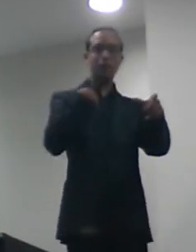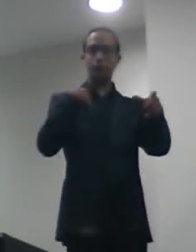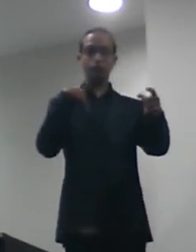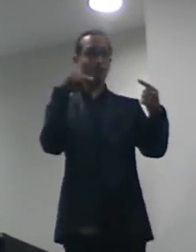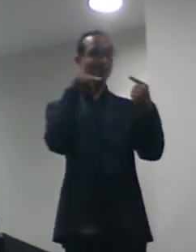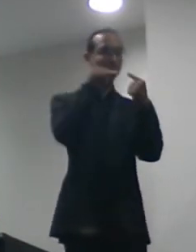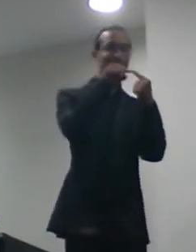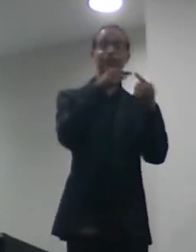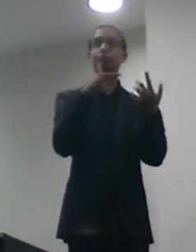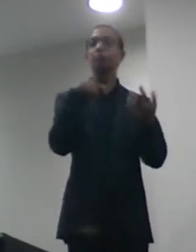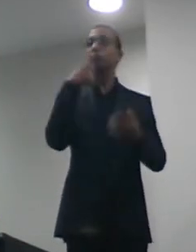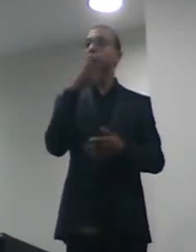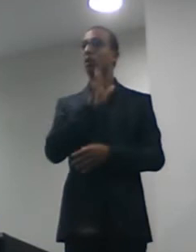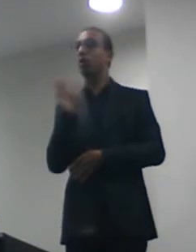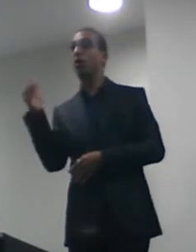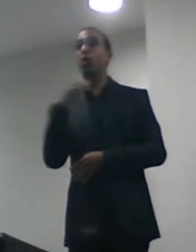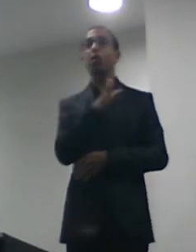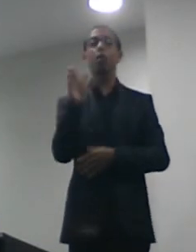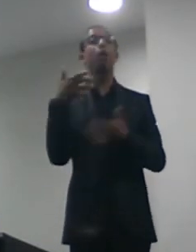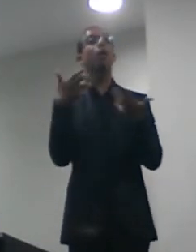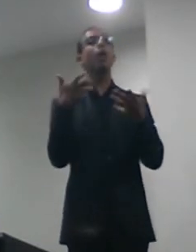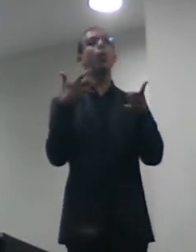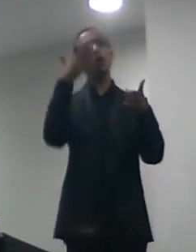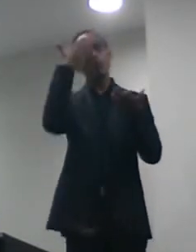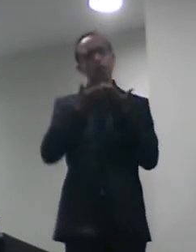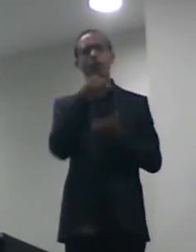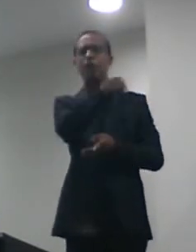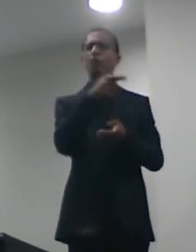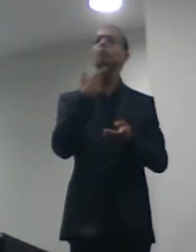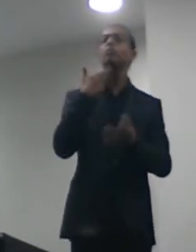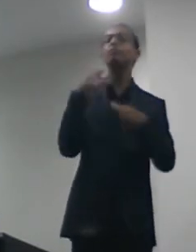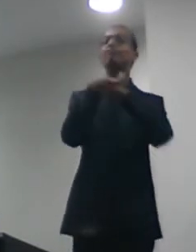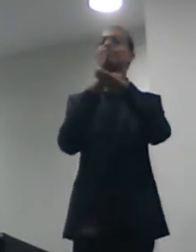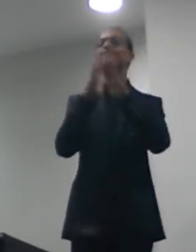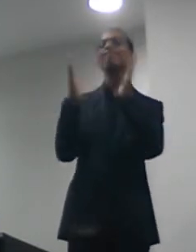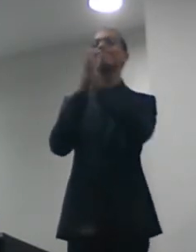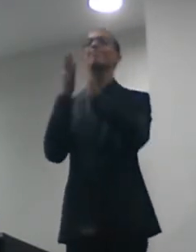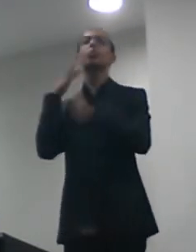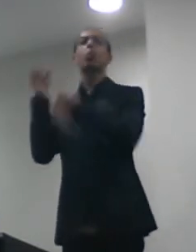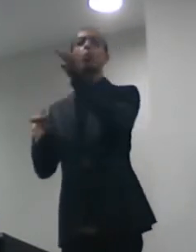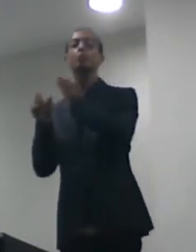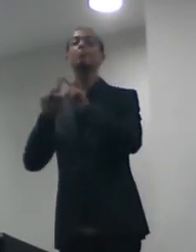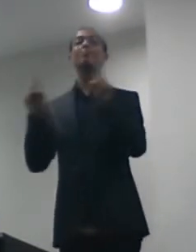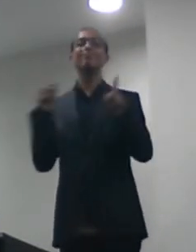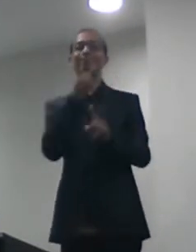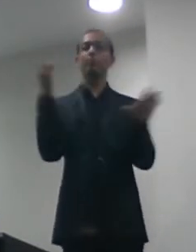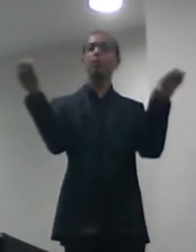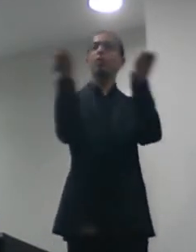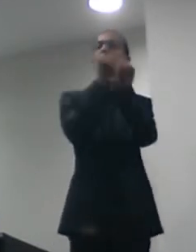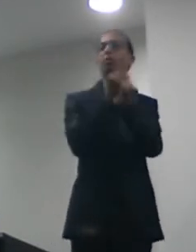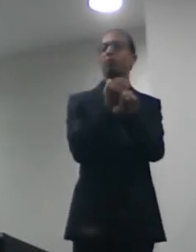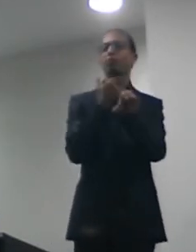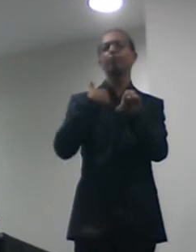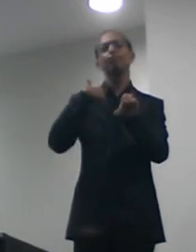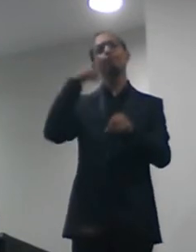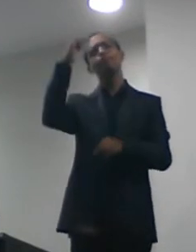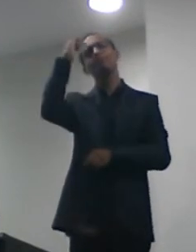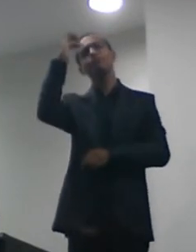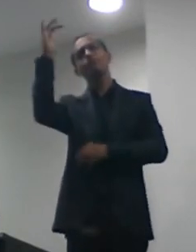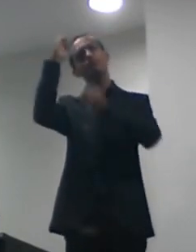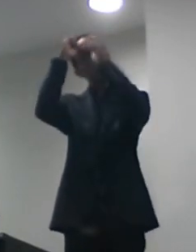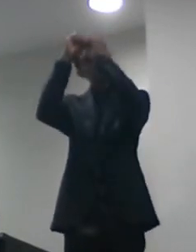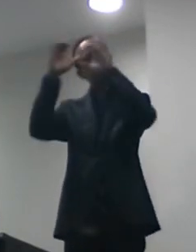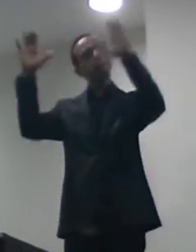Eu creio que ele queria muito falar com o magistrado, entretanto, ele também teria uma certa dificuldade. E aí eu comecei a imaginar, será